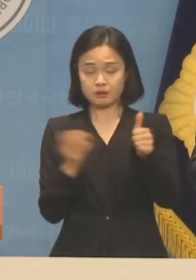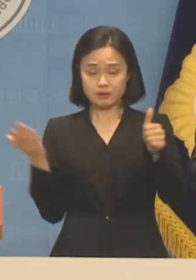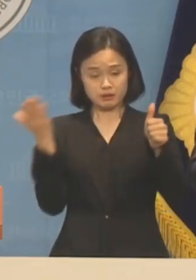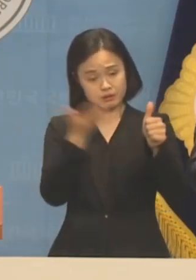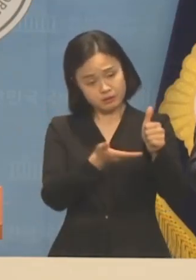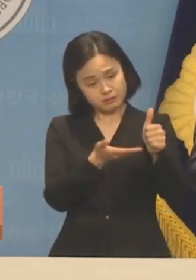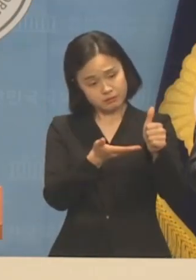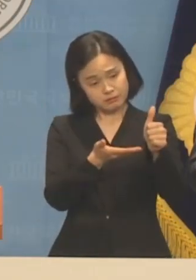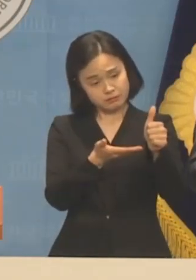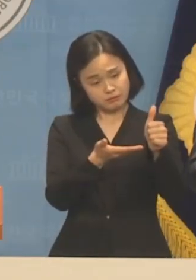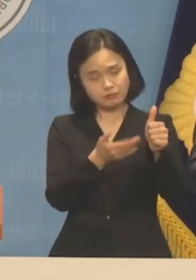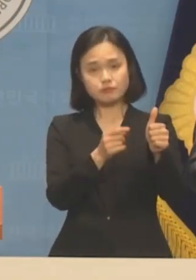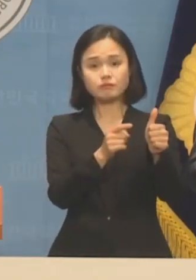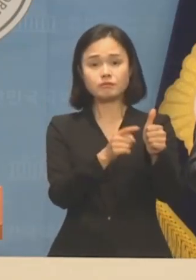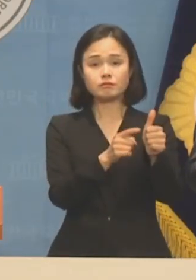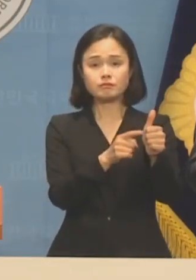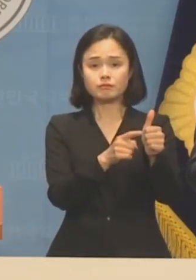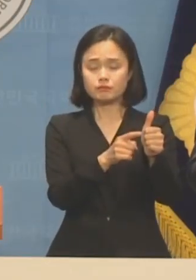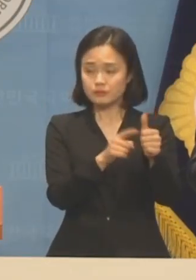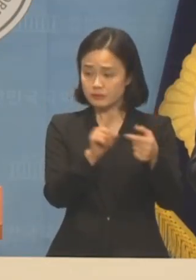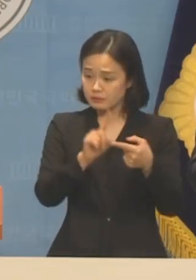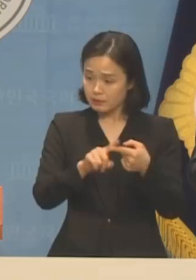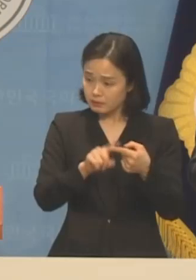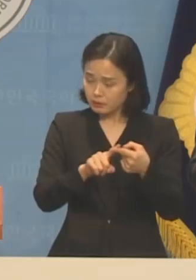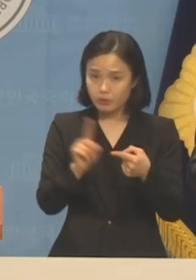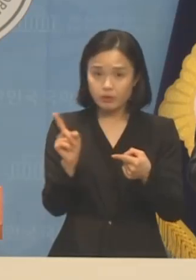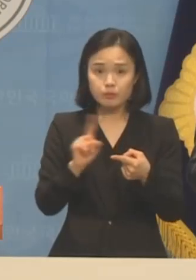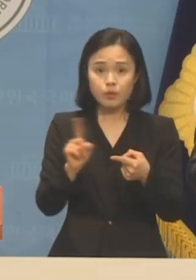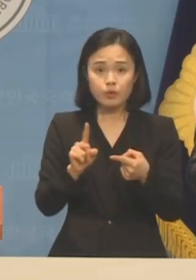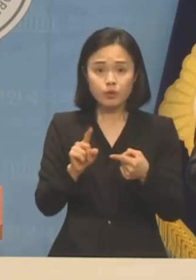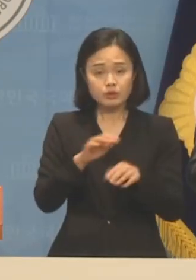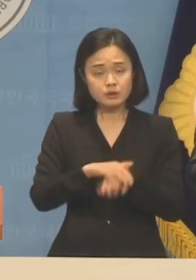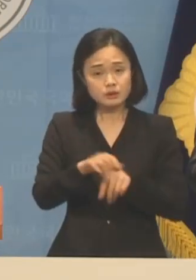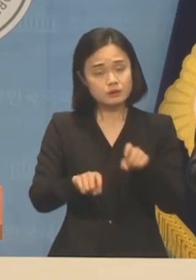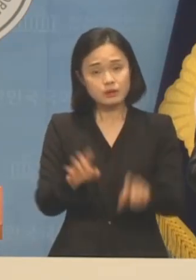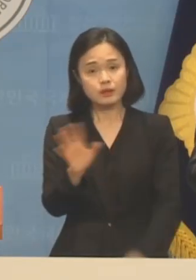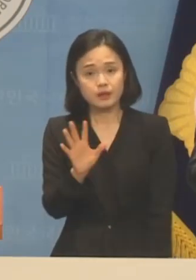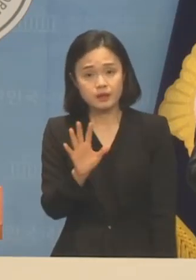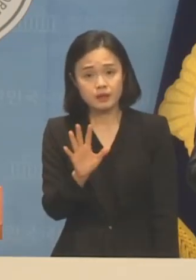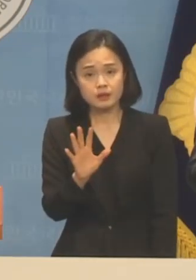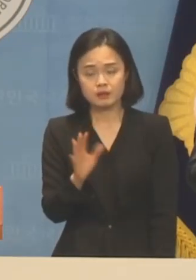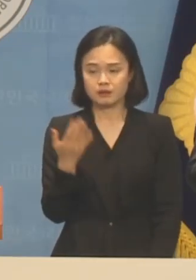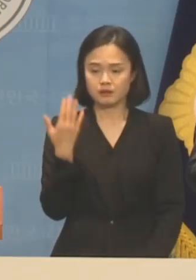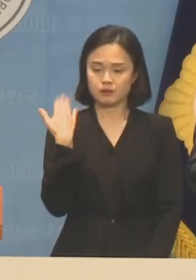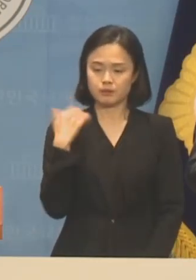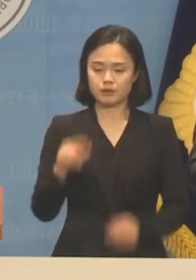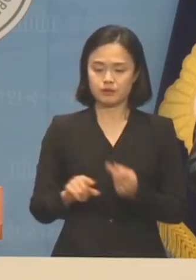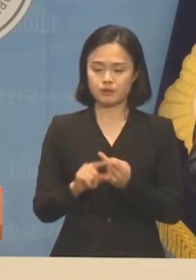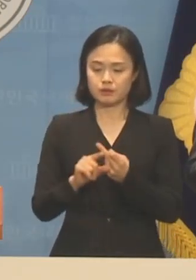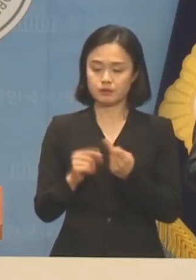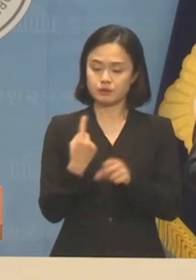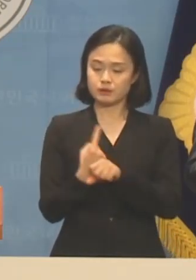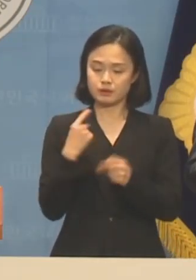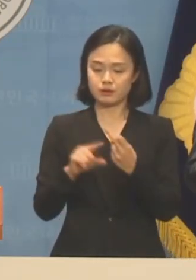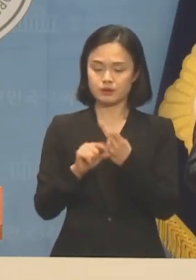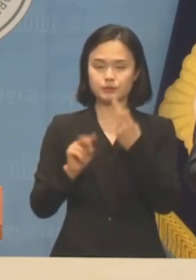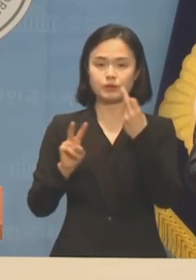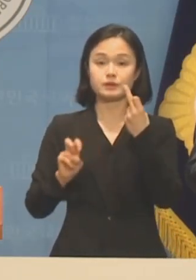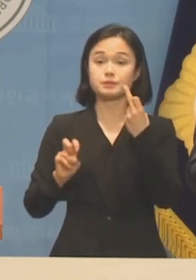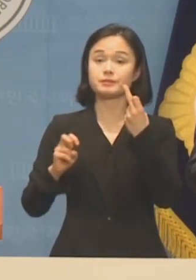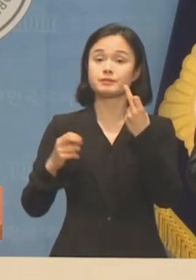현재까지 행하고 있지 않습니다. 지난 12월 27일 내란 상설특검 후보자